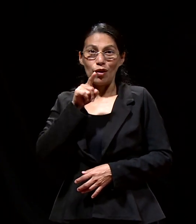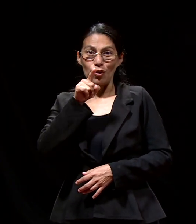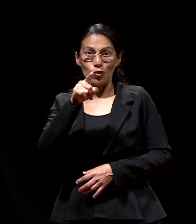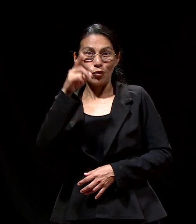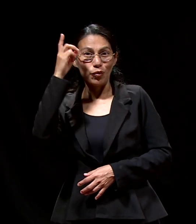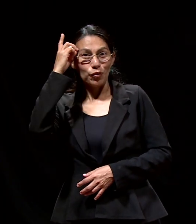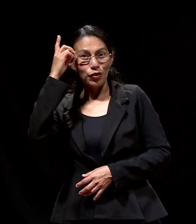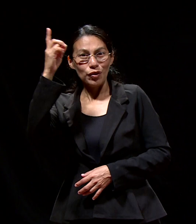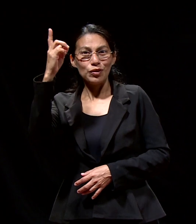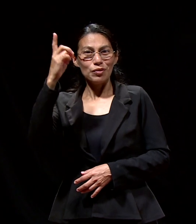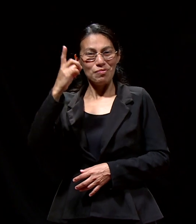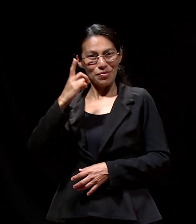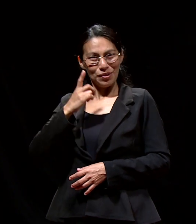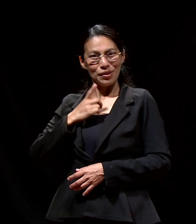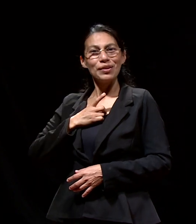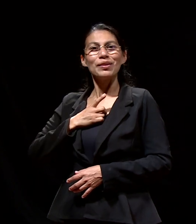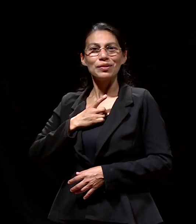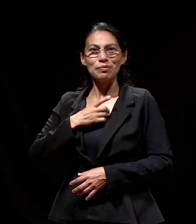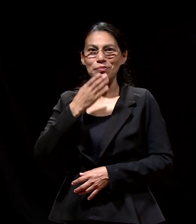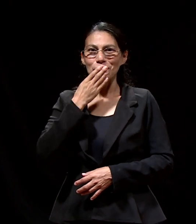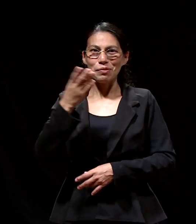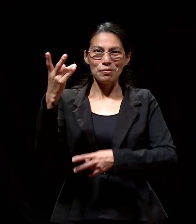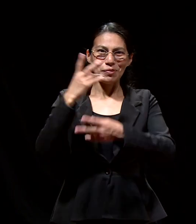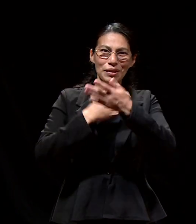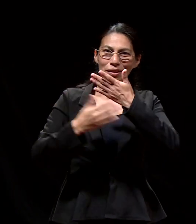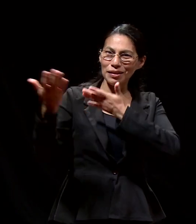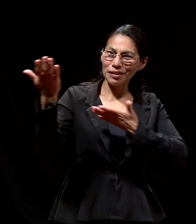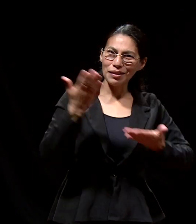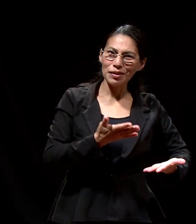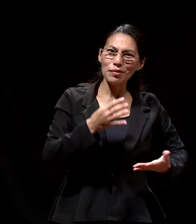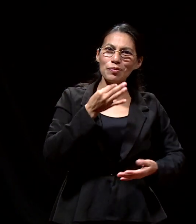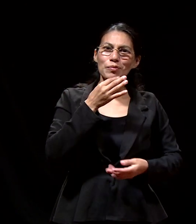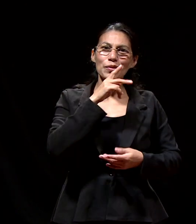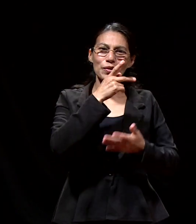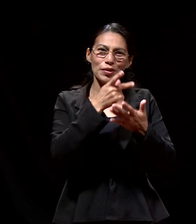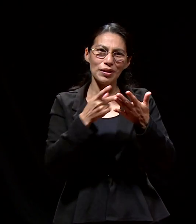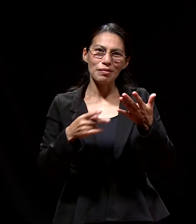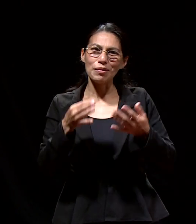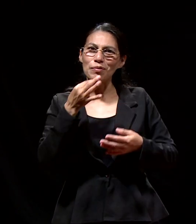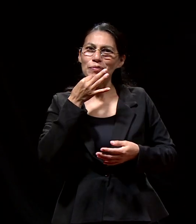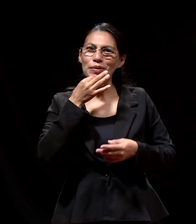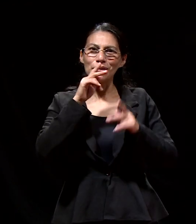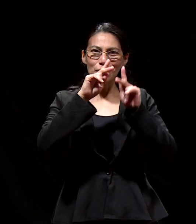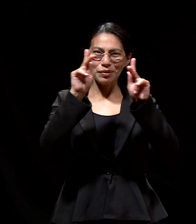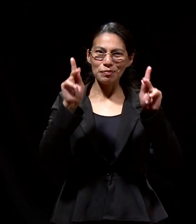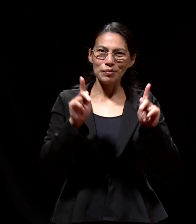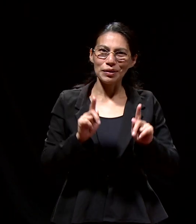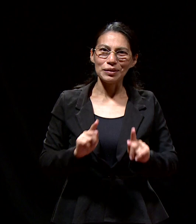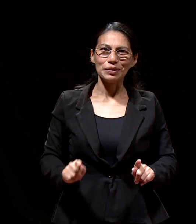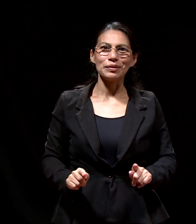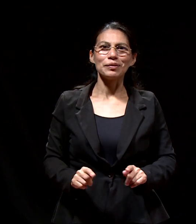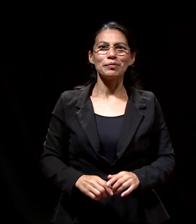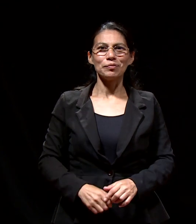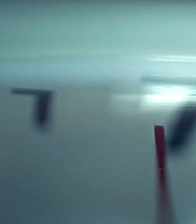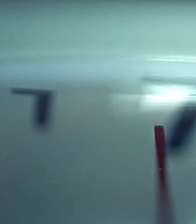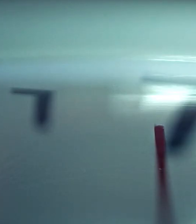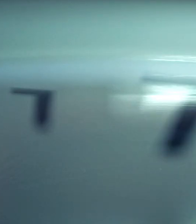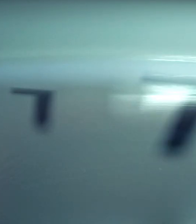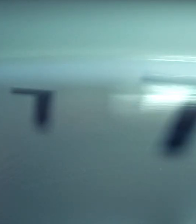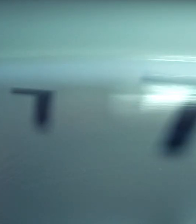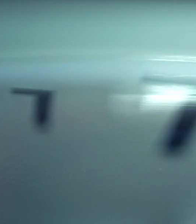tú Dios mi Dios bienvenidos al programa un momento de paz